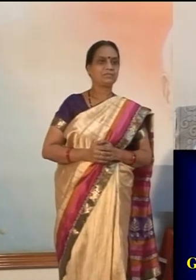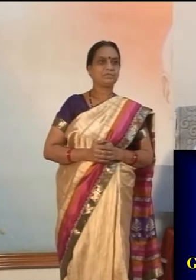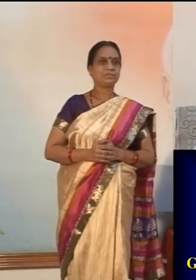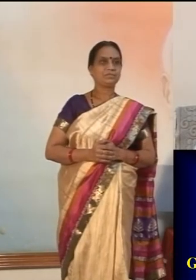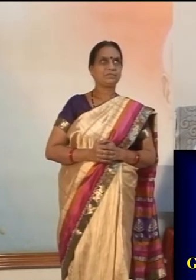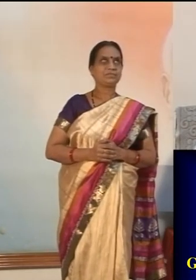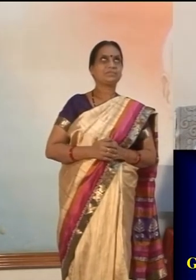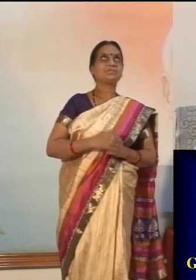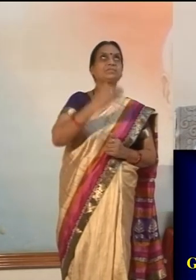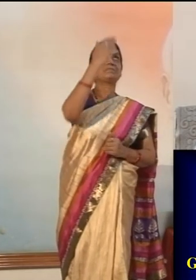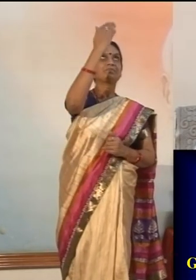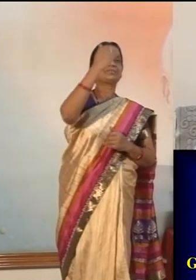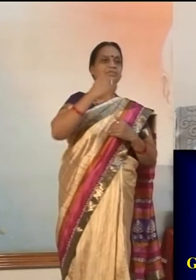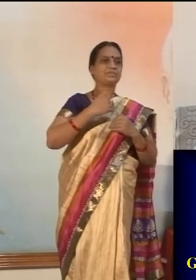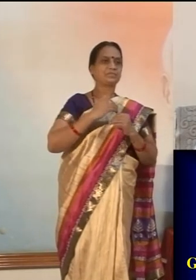भगवान ने कहा,